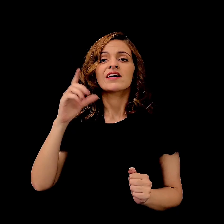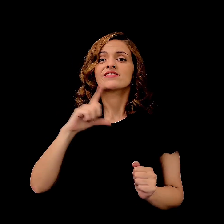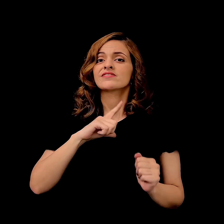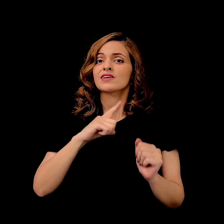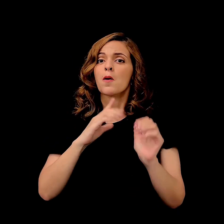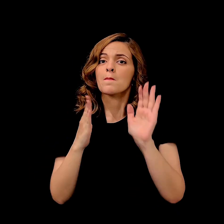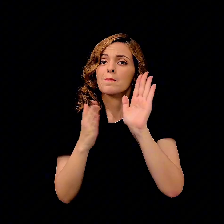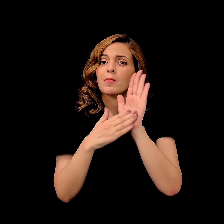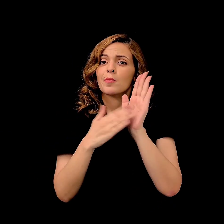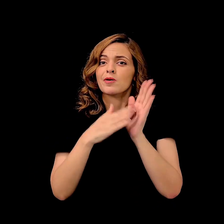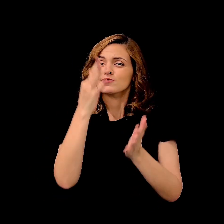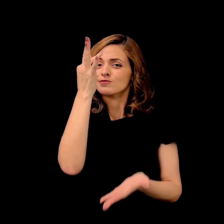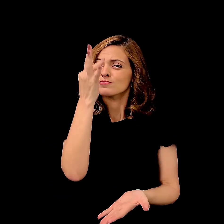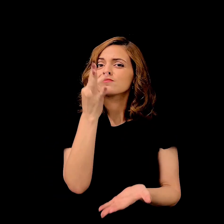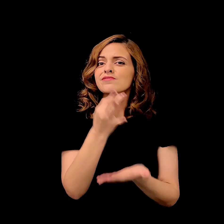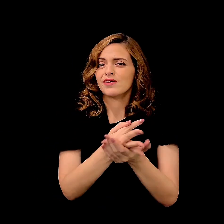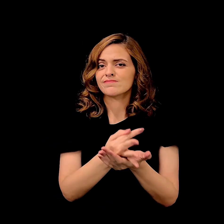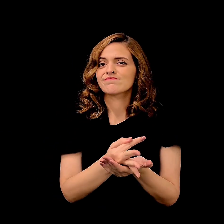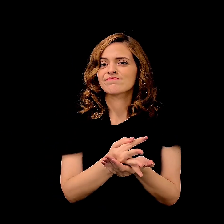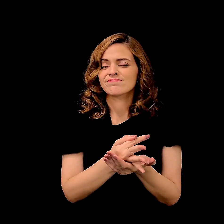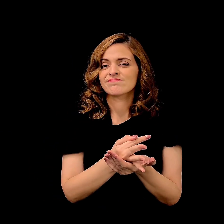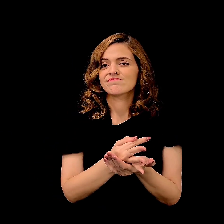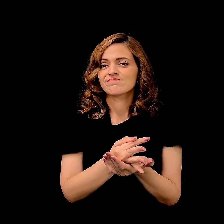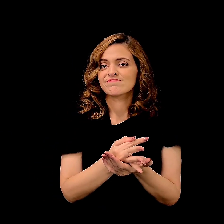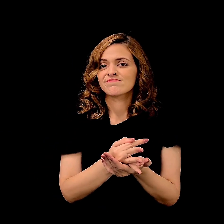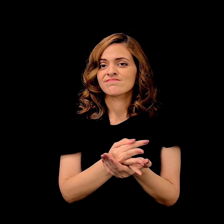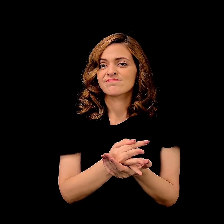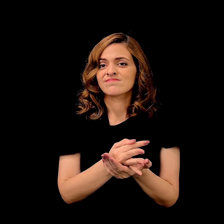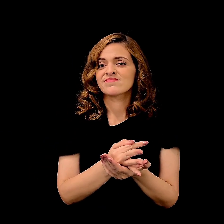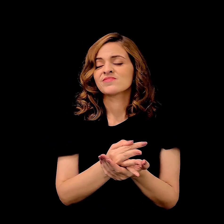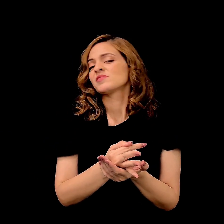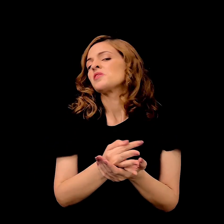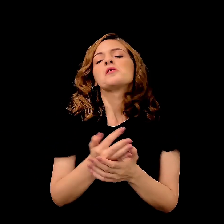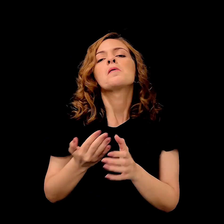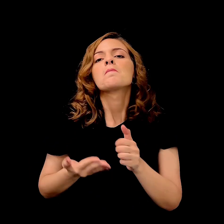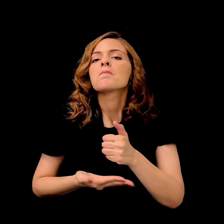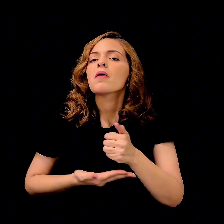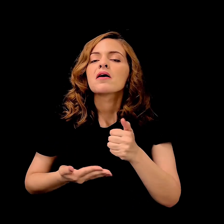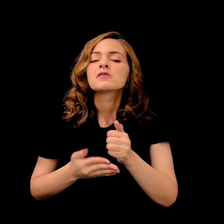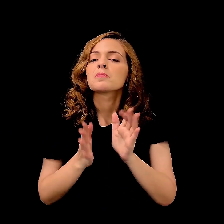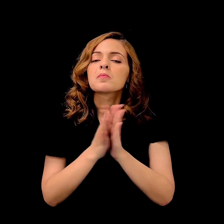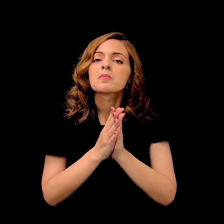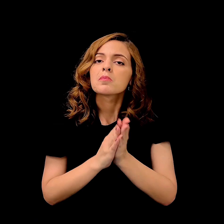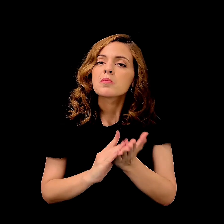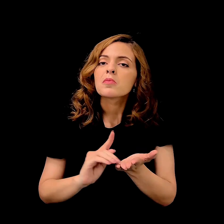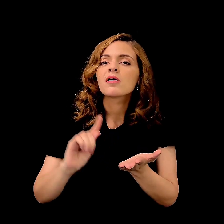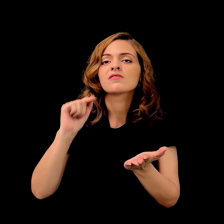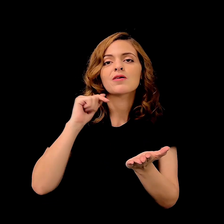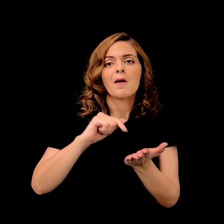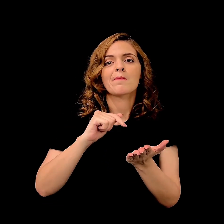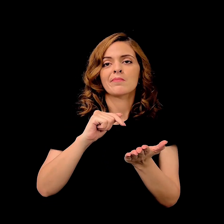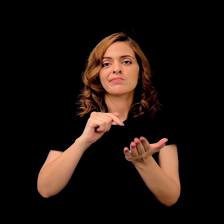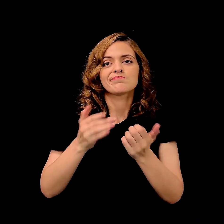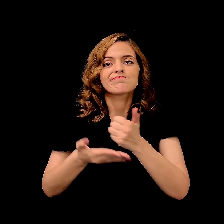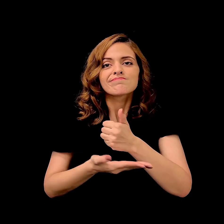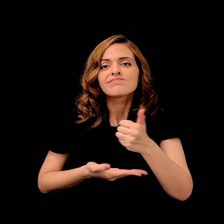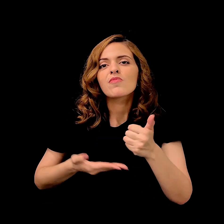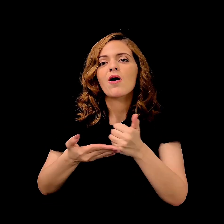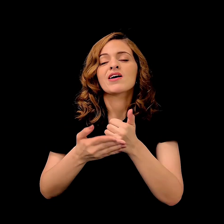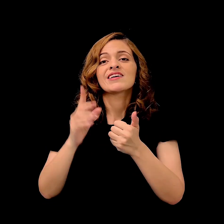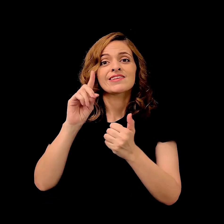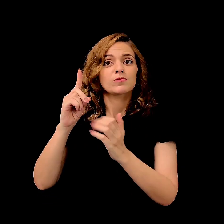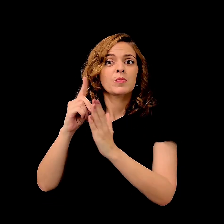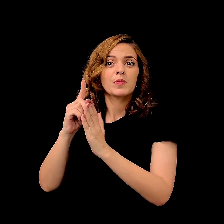de fé. E isso fundamentado na própria palavra de Deus, na promessa de Deus.